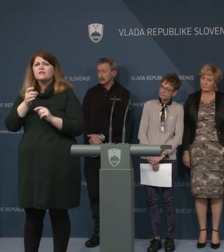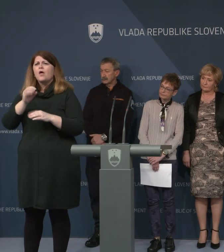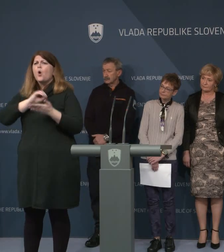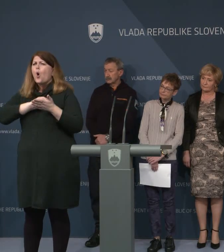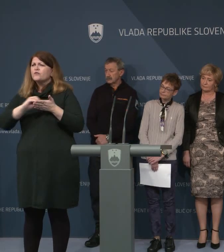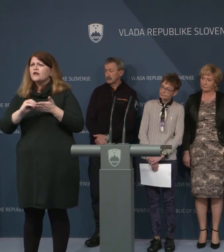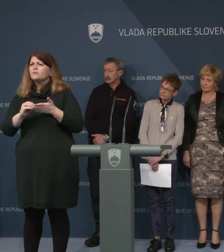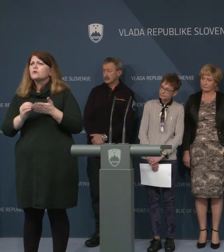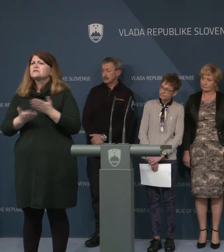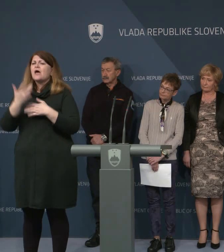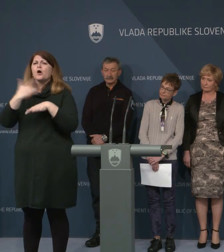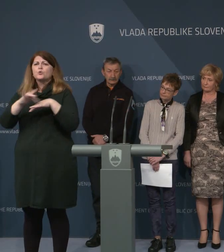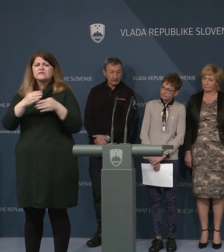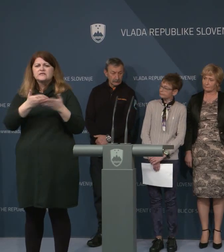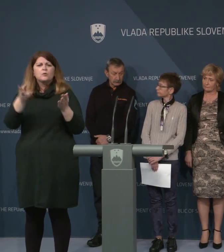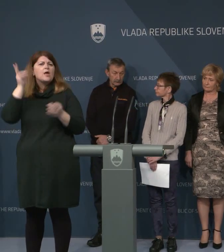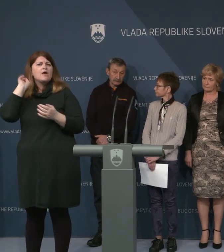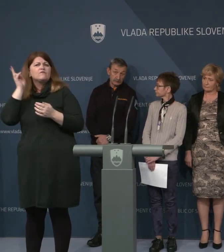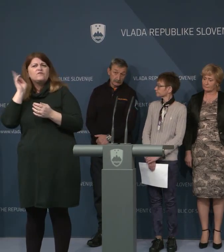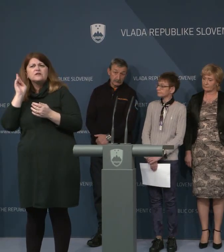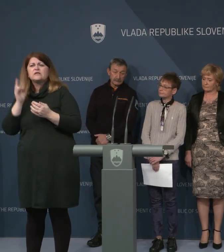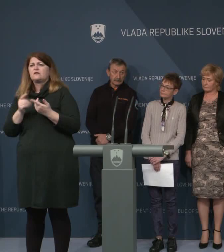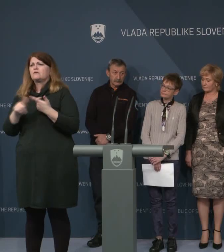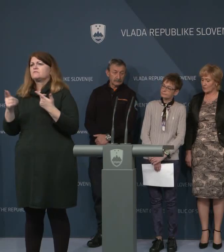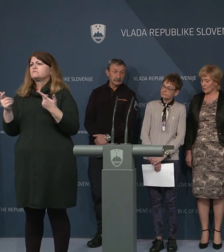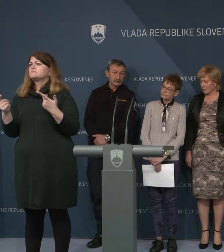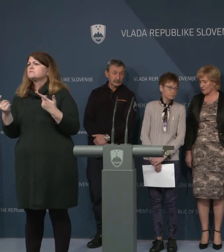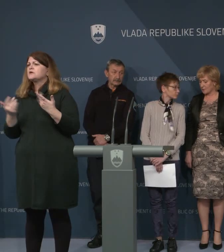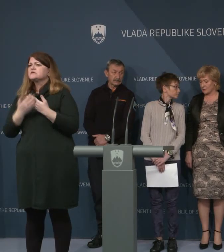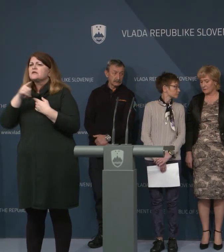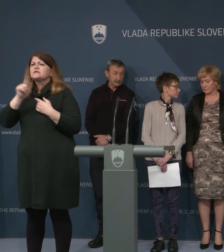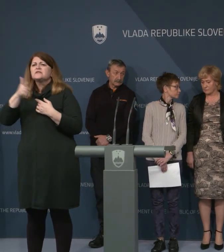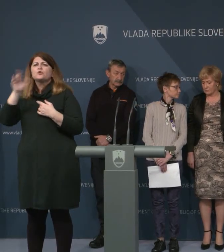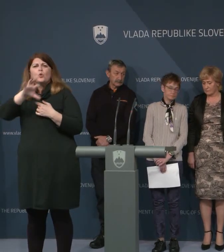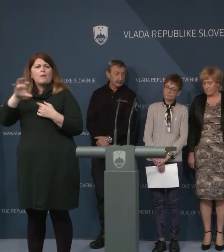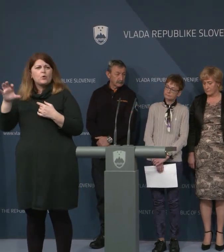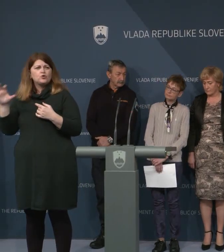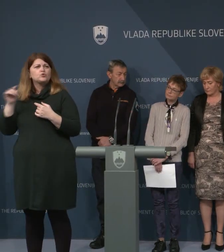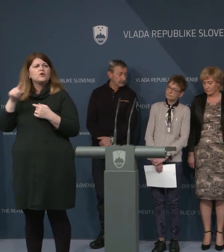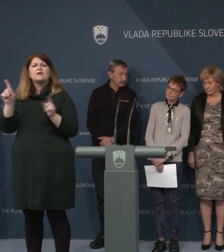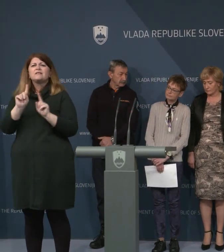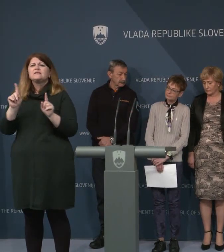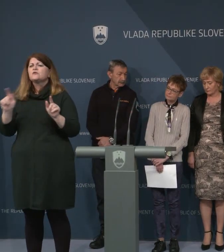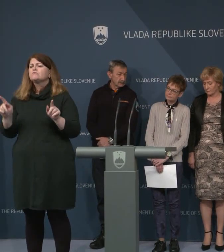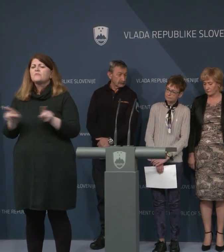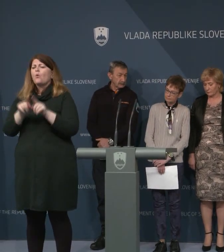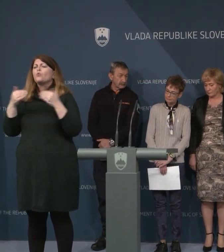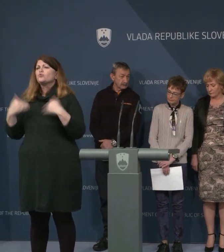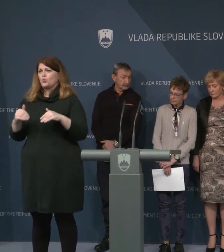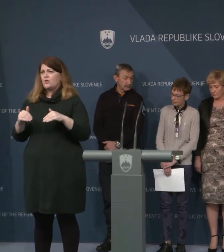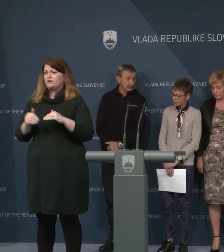odredbe, recimo za gostinske lokale, frizerske salone in za tista druga področja, ki torej niso tako nujna.